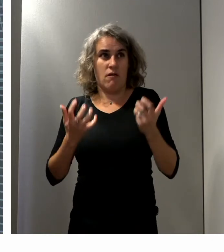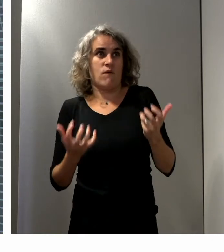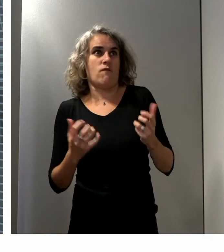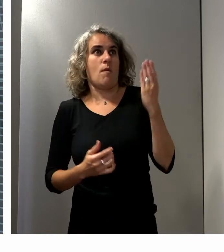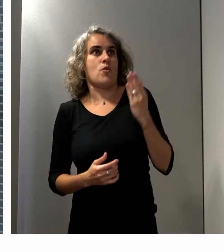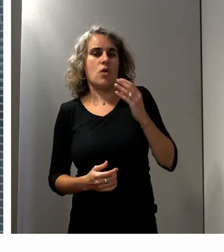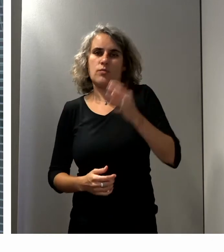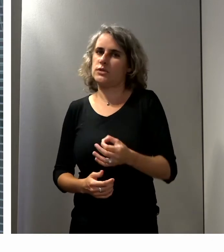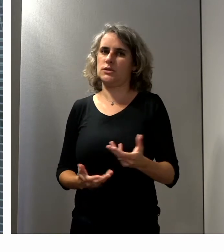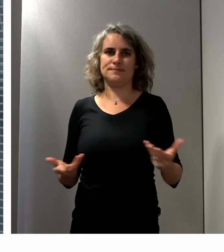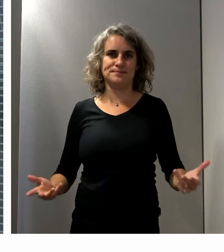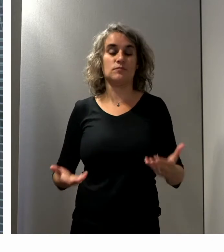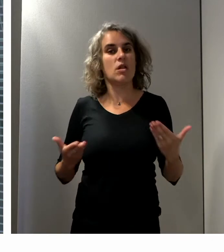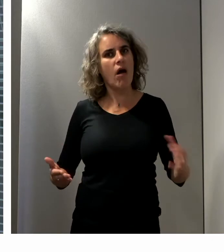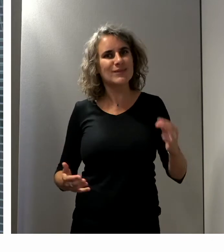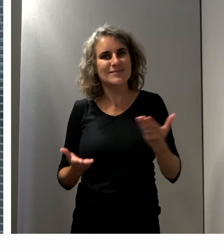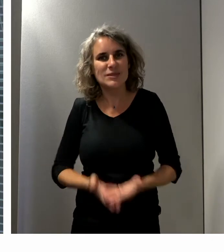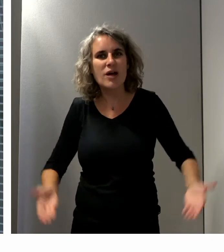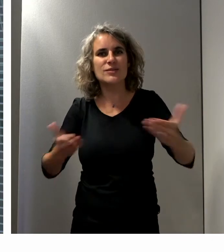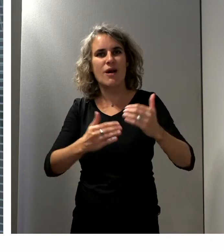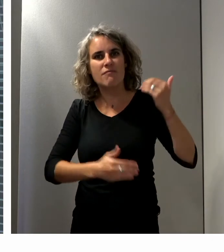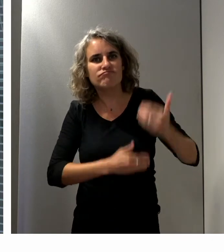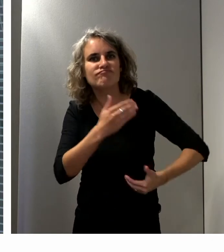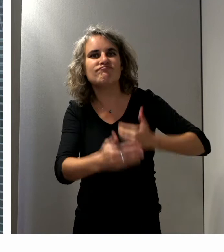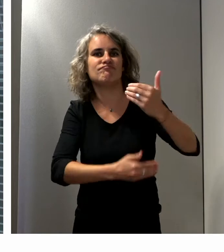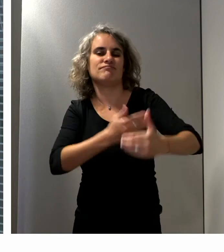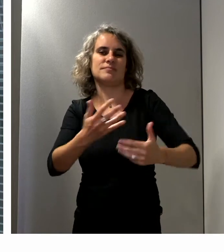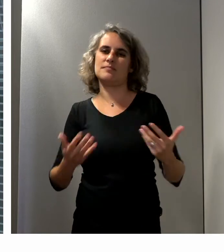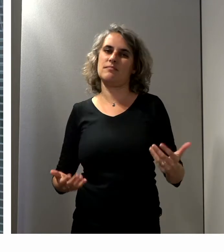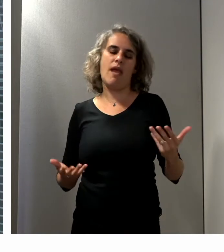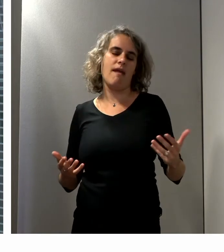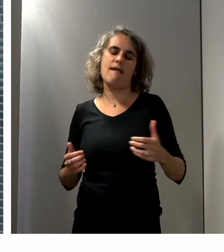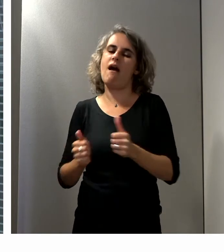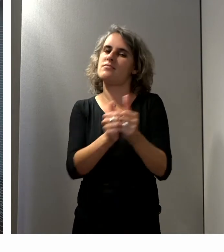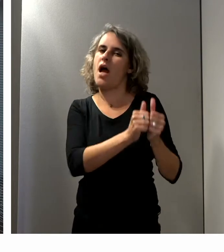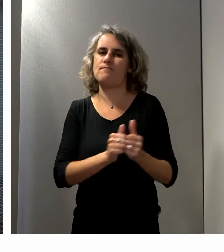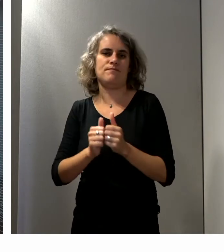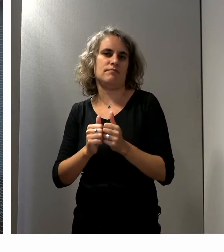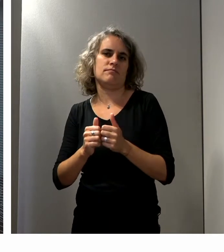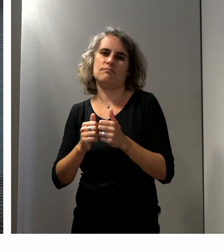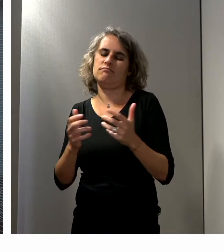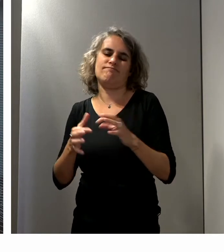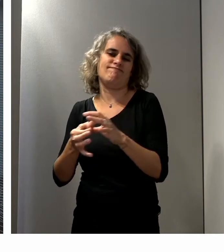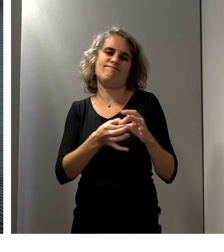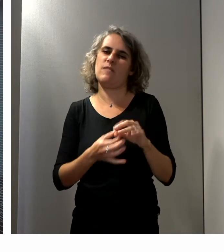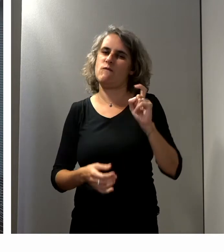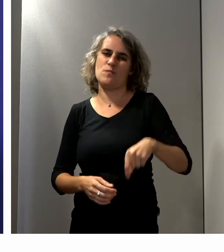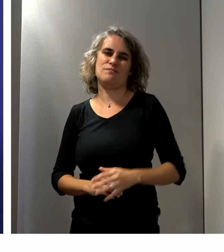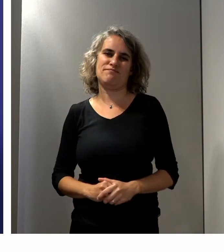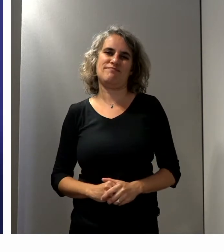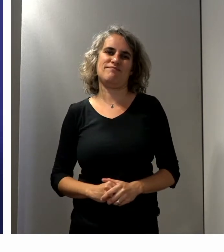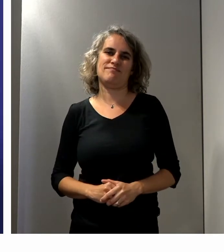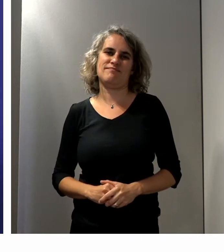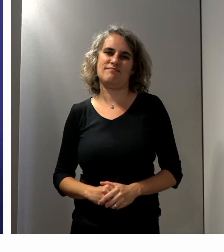dire que voilà, il y a des avancées, il faut que tout ça s'accompagne ensemble parce que je pense qu'on est tous mobilisés. Très